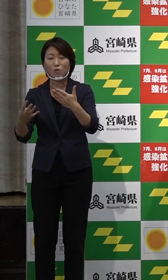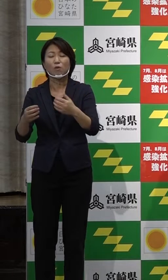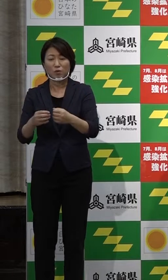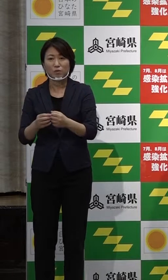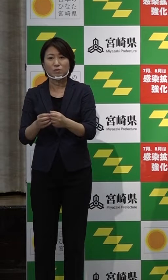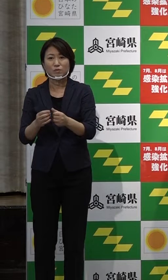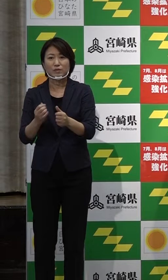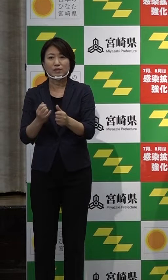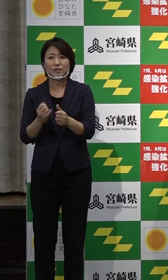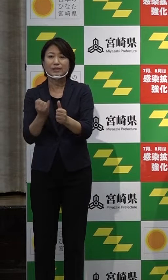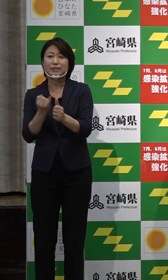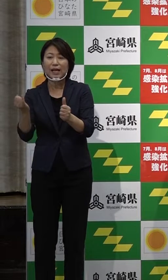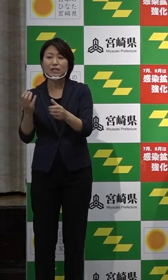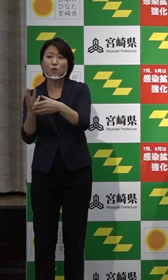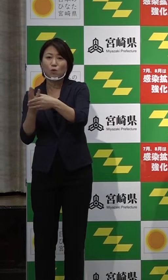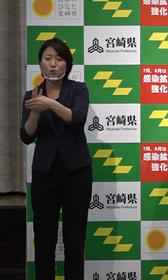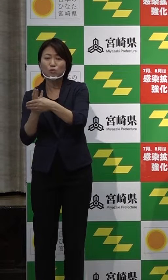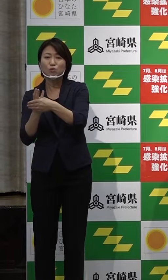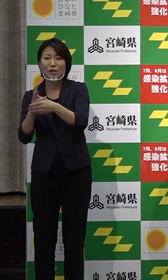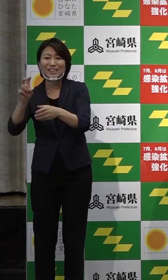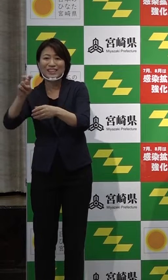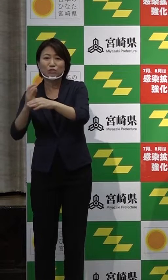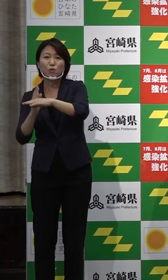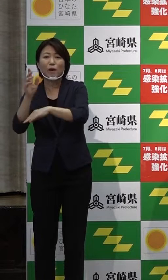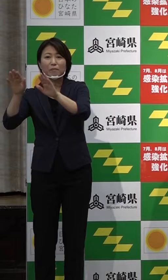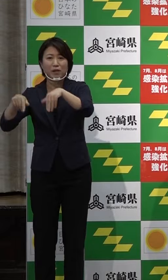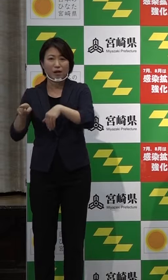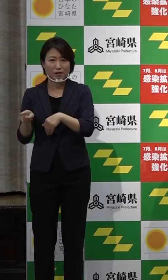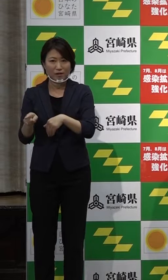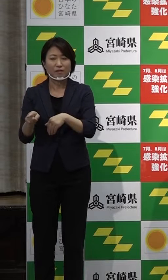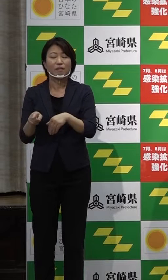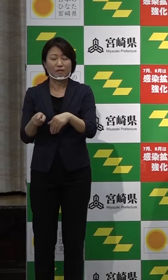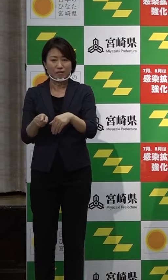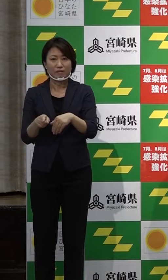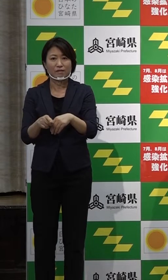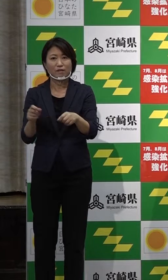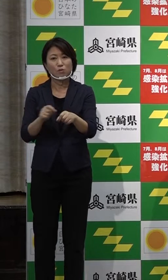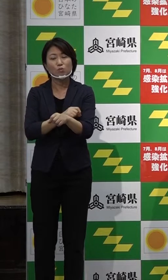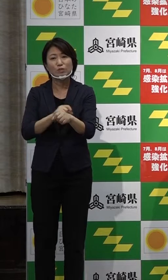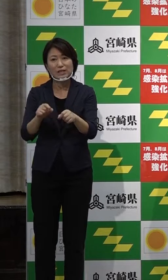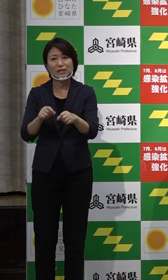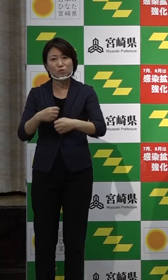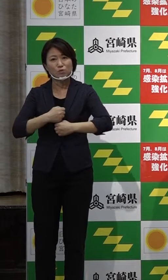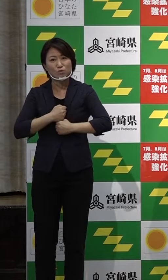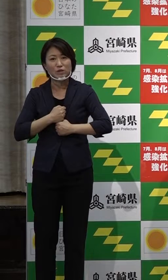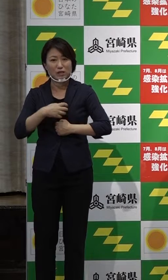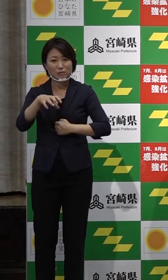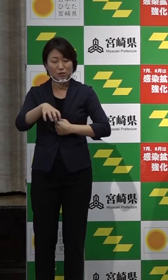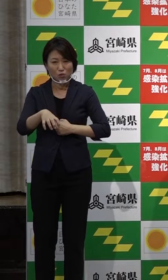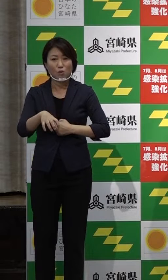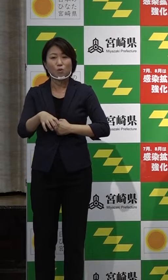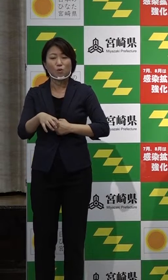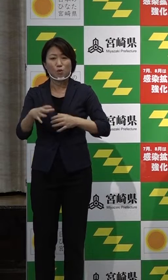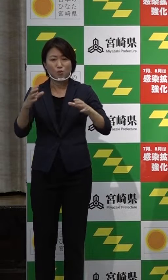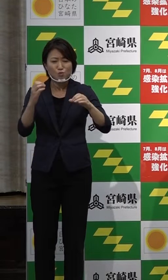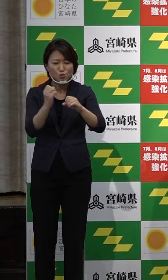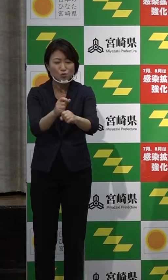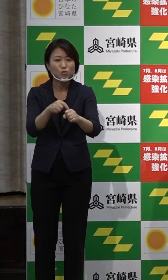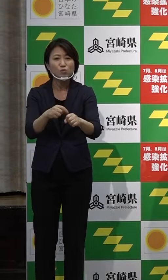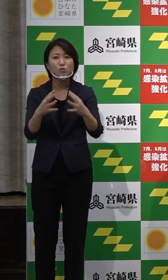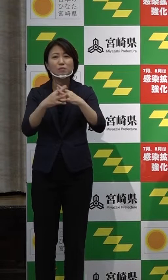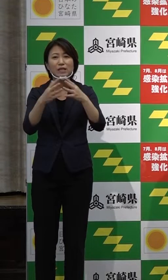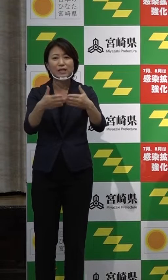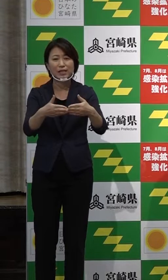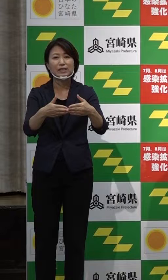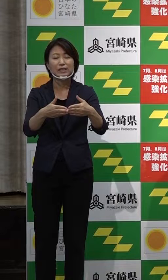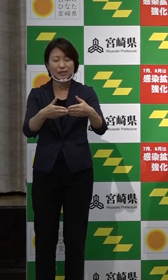都固有が 20を超えている。そして特に警戒をすべき人口集中地域である宮